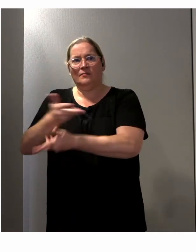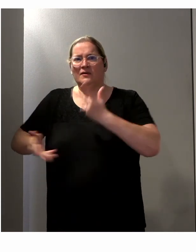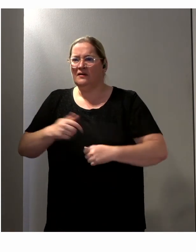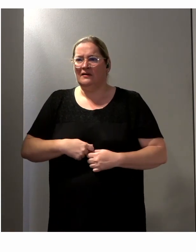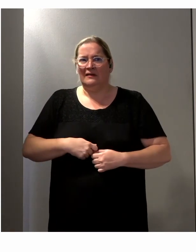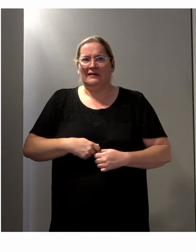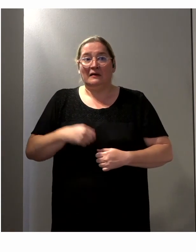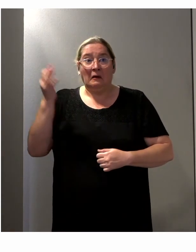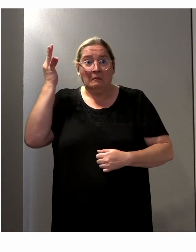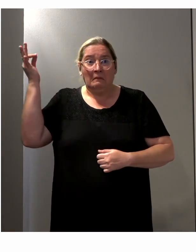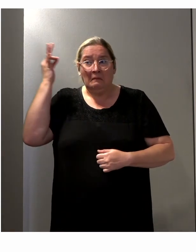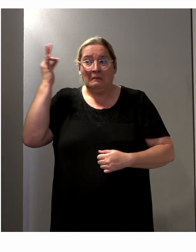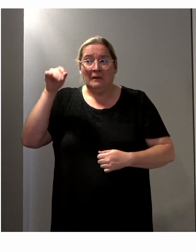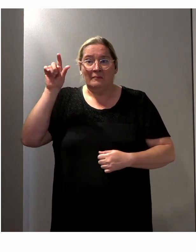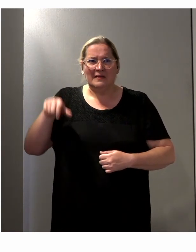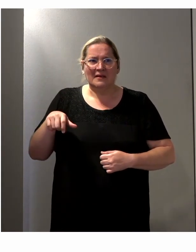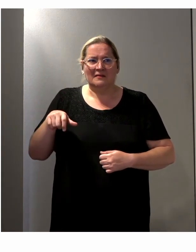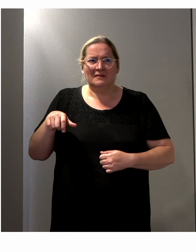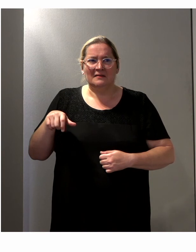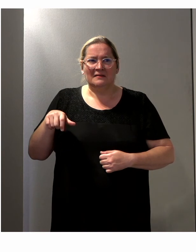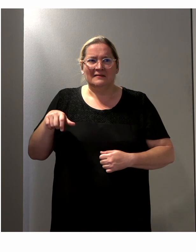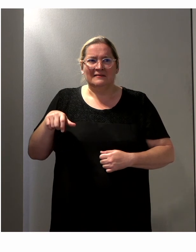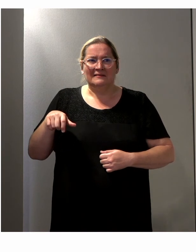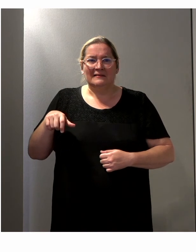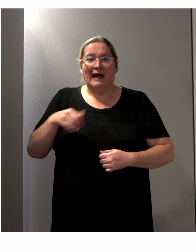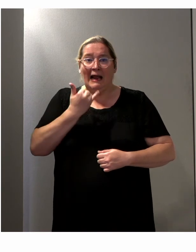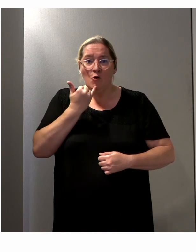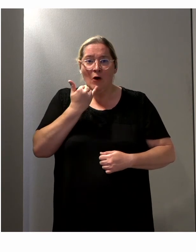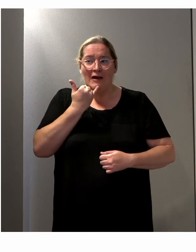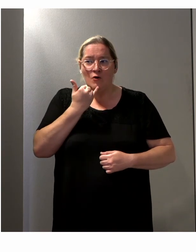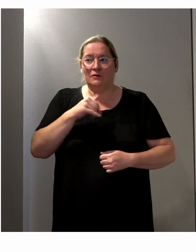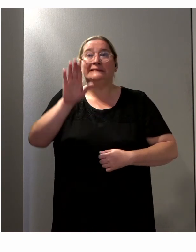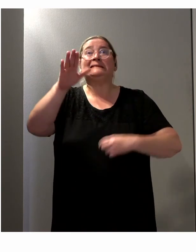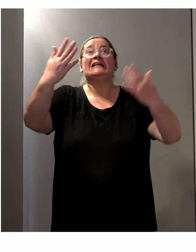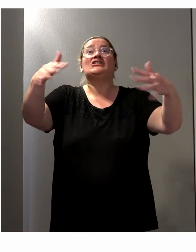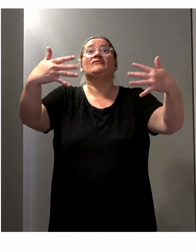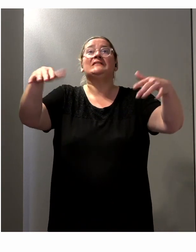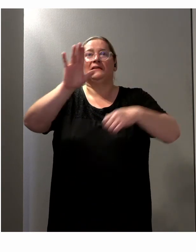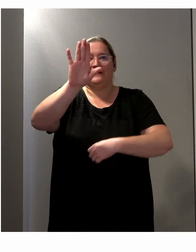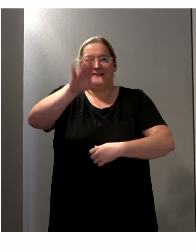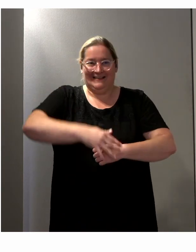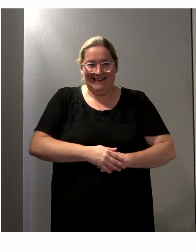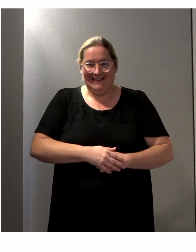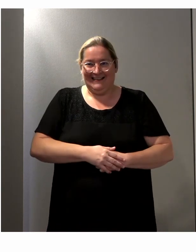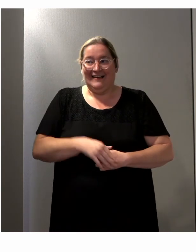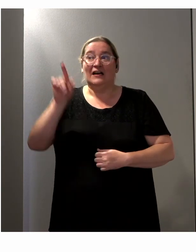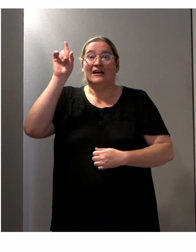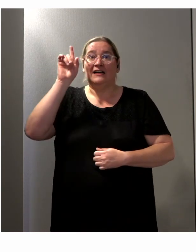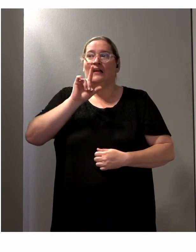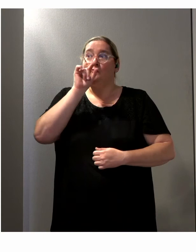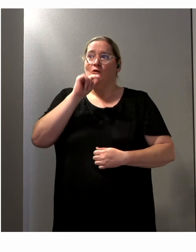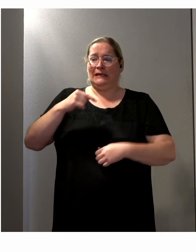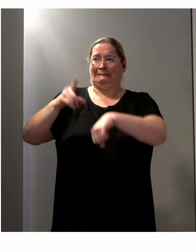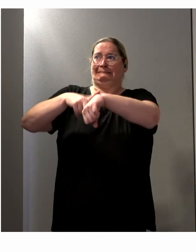Elle ne m'entend pas sur la place. Oui. Allô ? J'ai terminé. Céline me fait signe